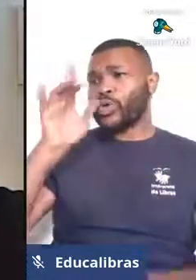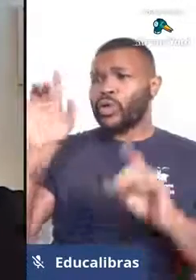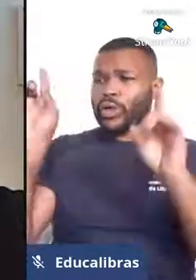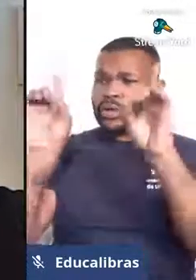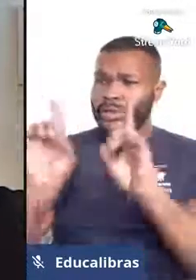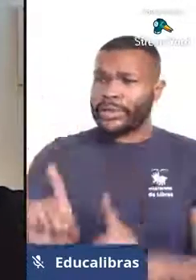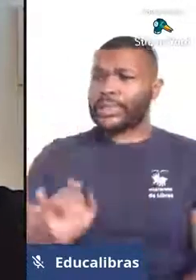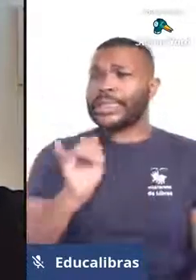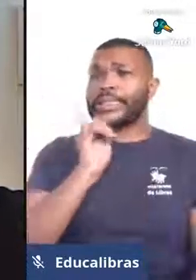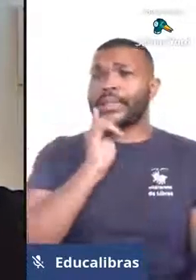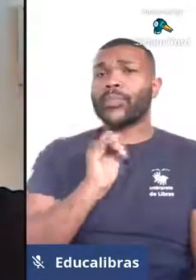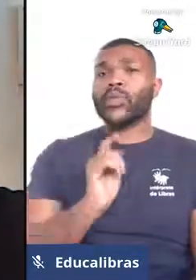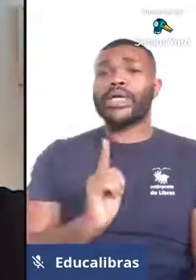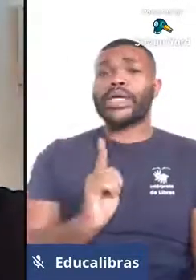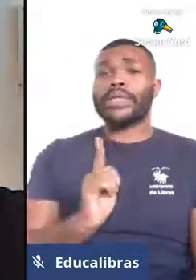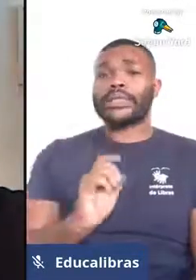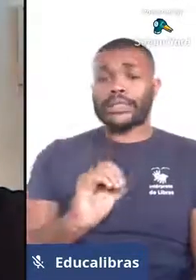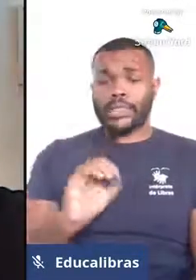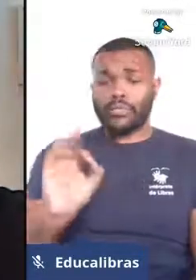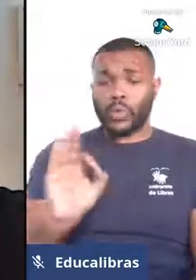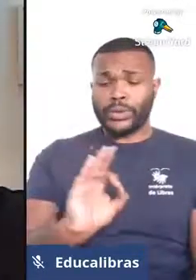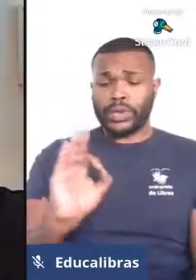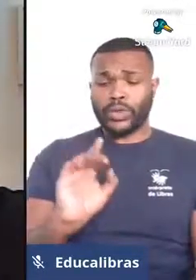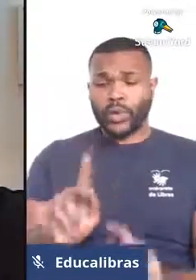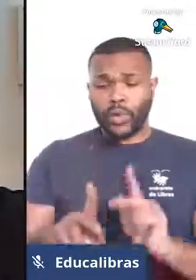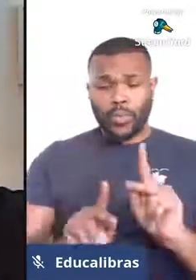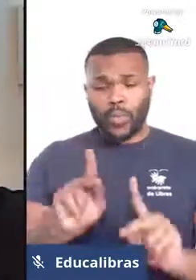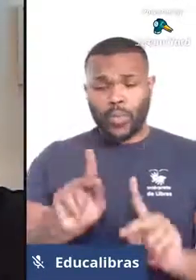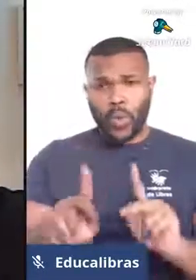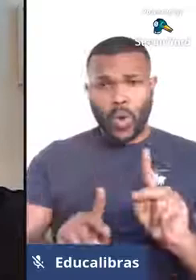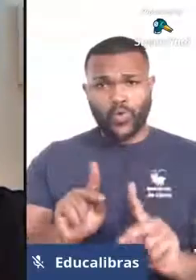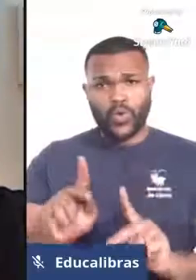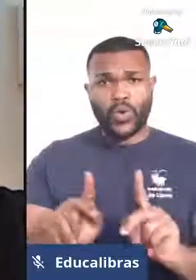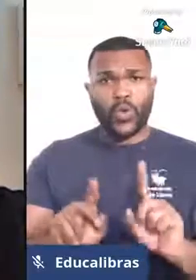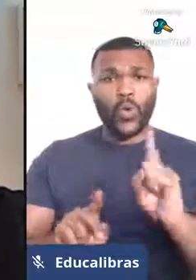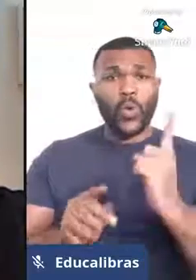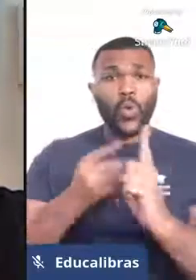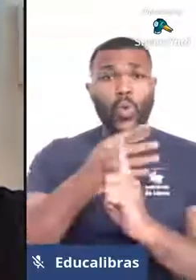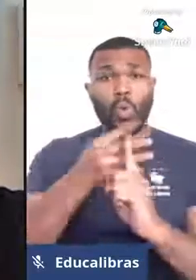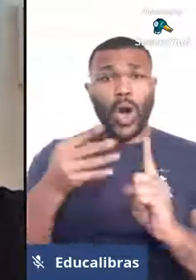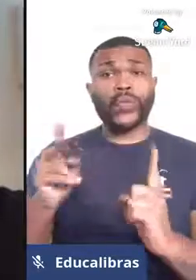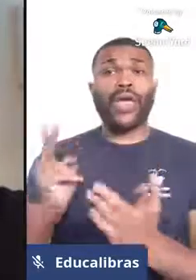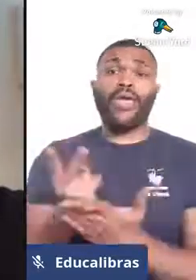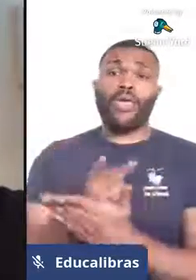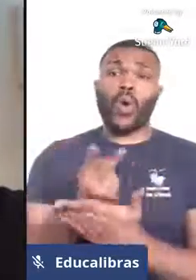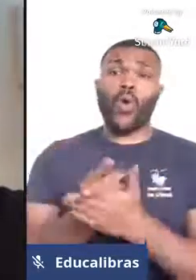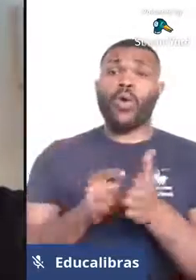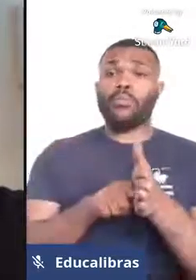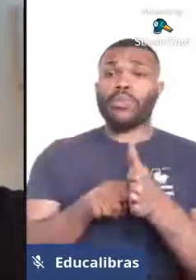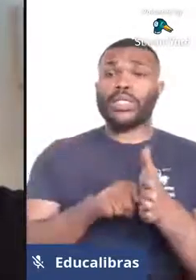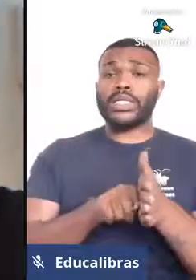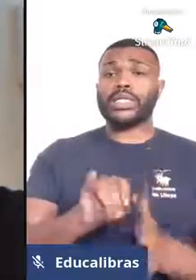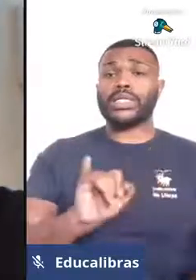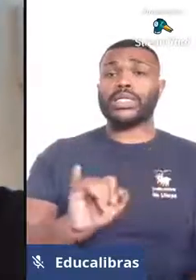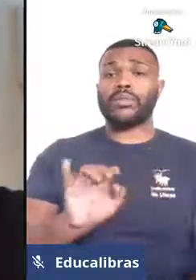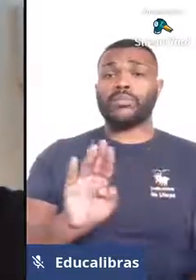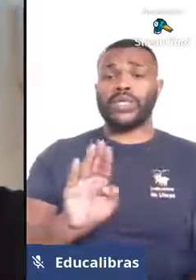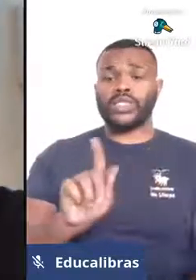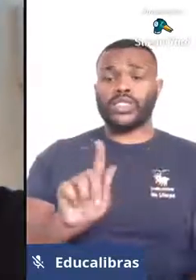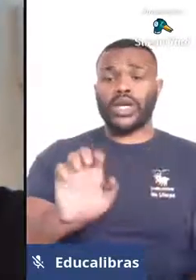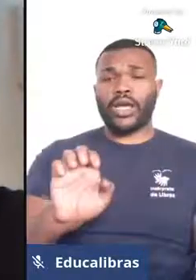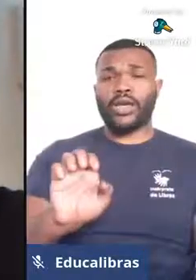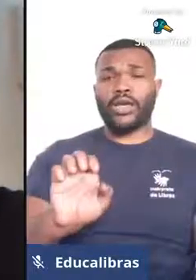da população, aquela história lá de um quarto foi erro do IBGE. O IBGE corrigiu isso. Tá, ele fala em menos